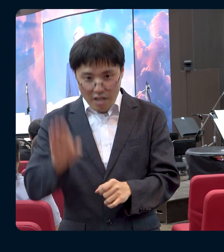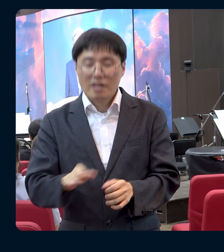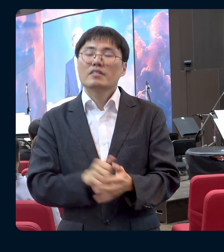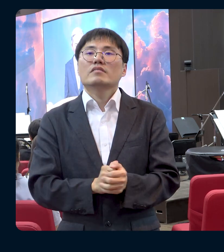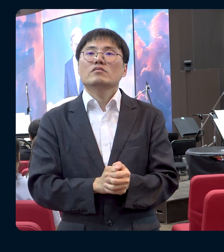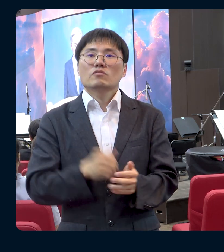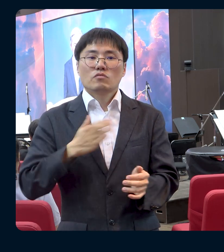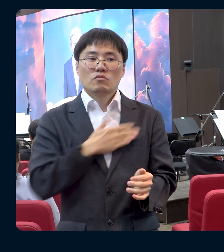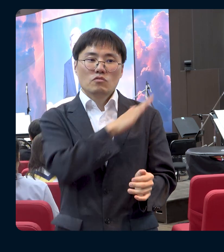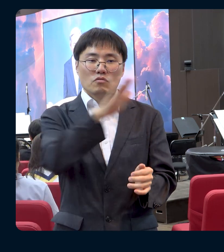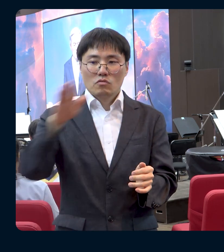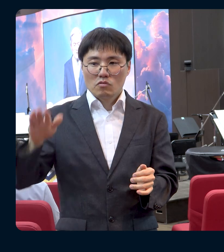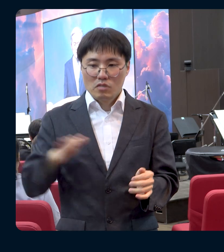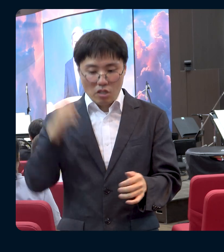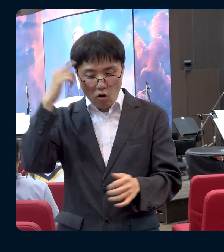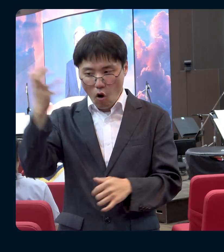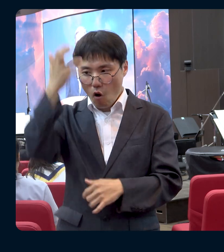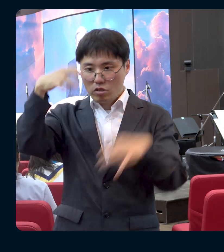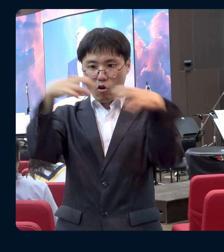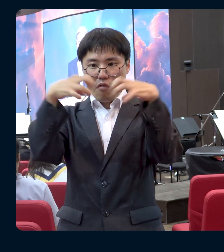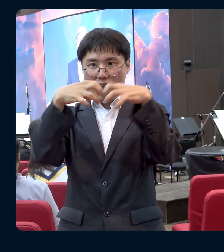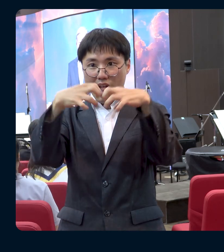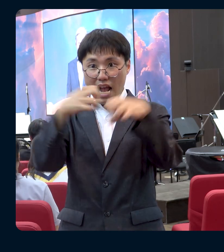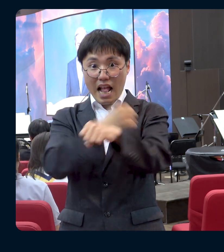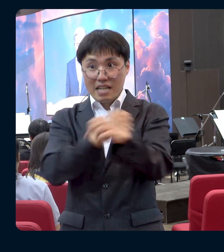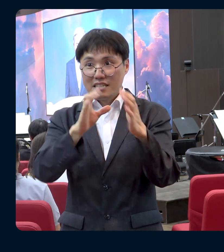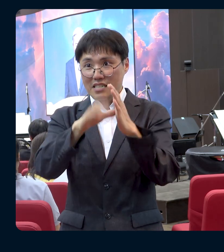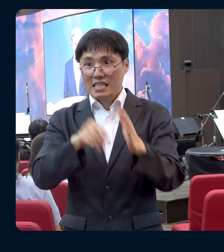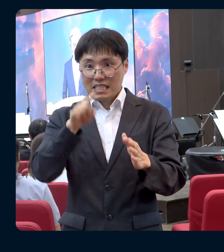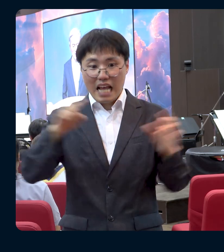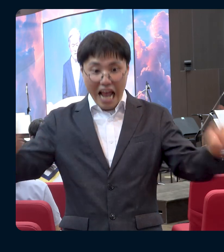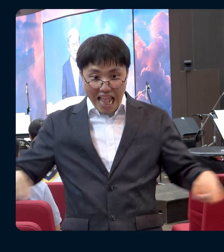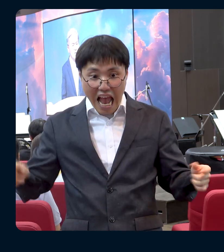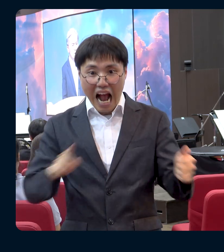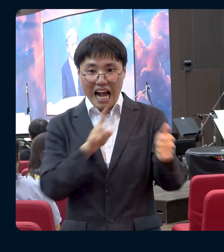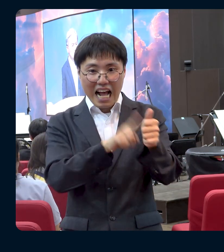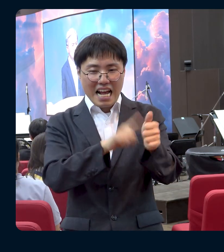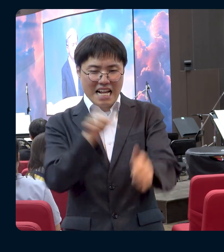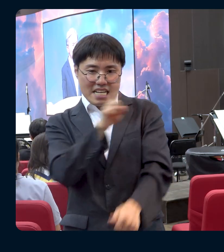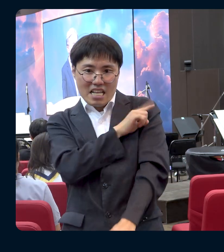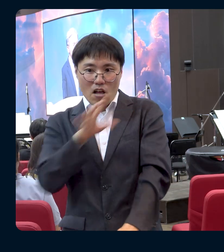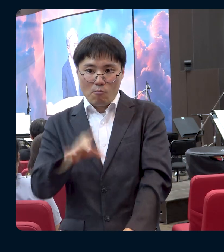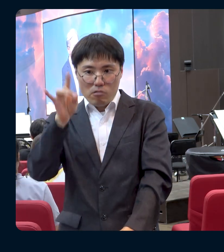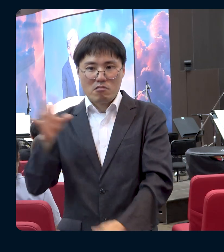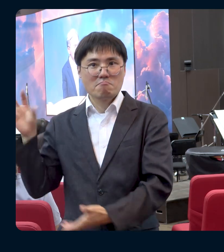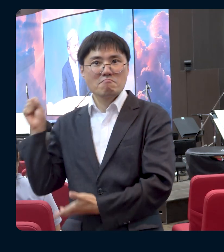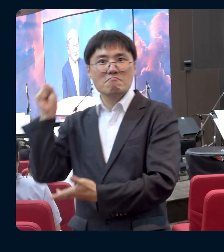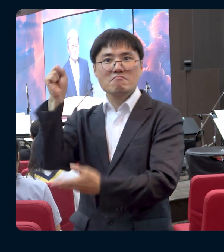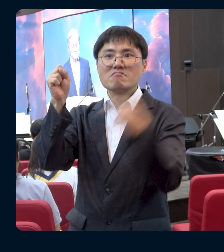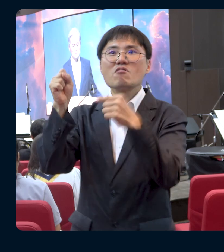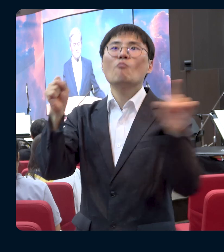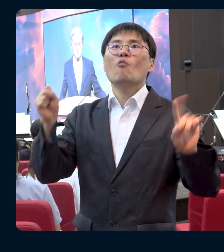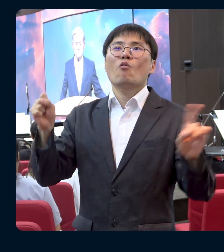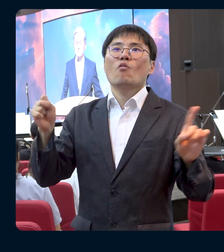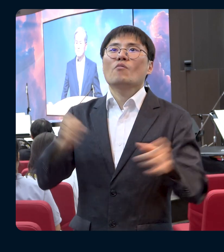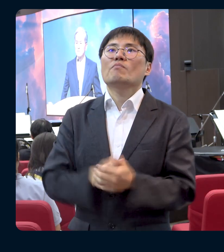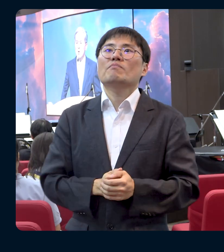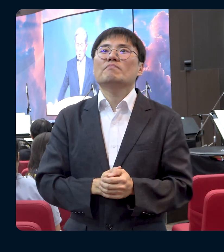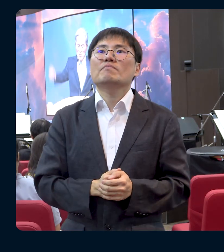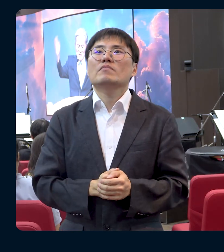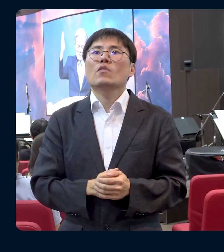그런데 이런 영적 전쟁을 하면서 그때 엘리야가 제일 먼저 들고 나온 것이